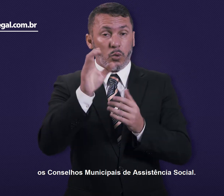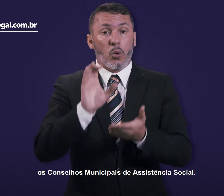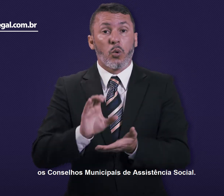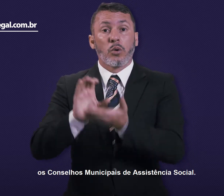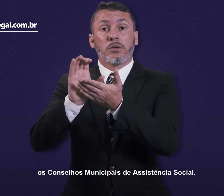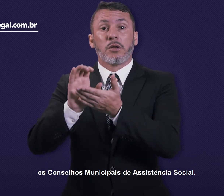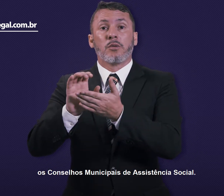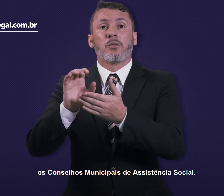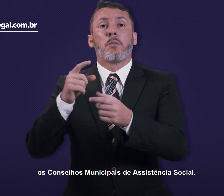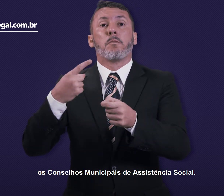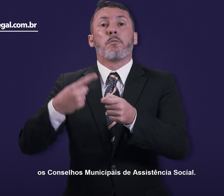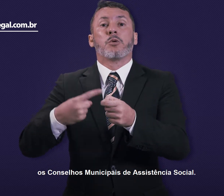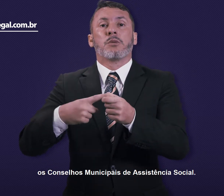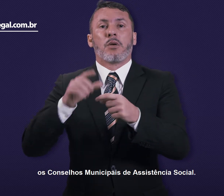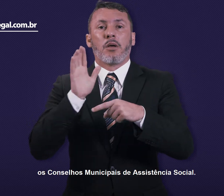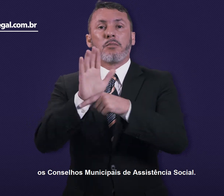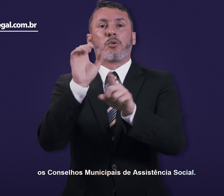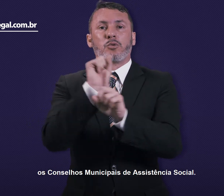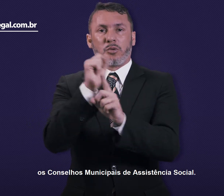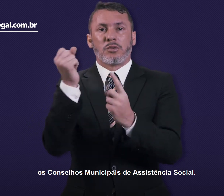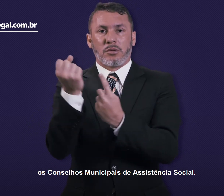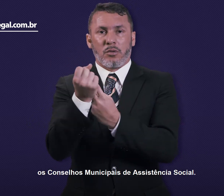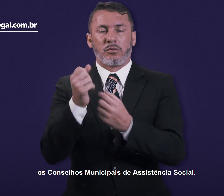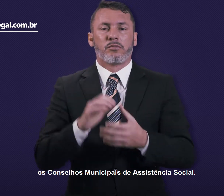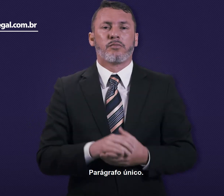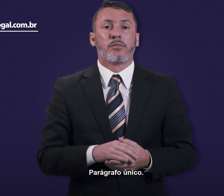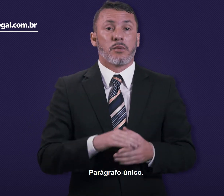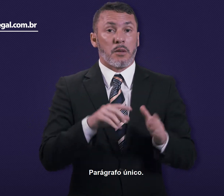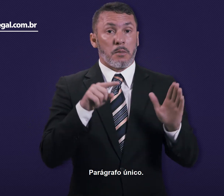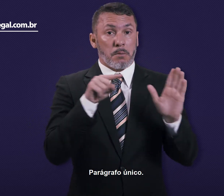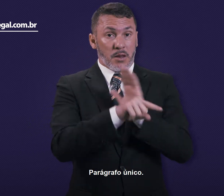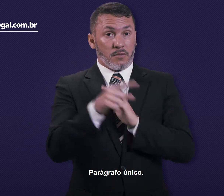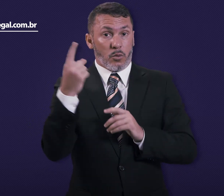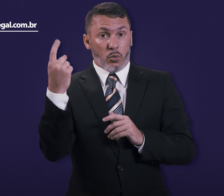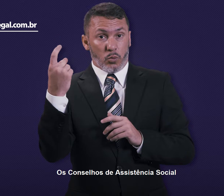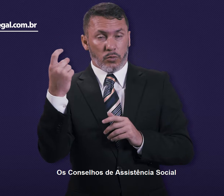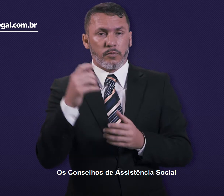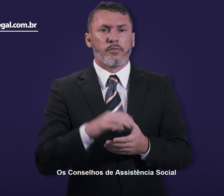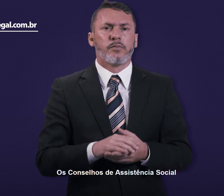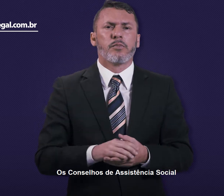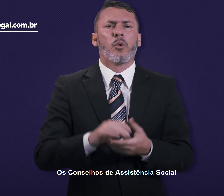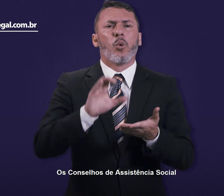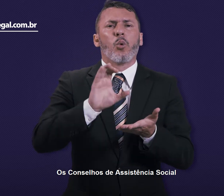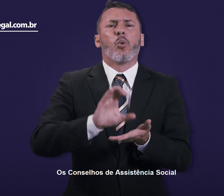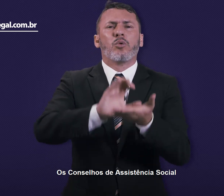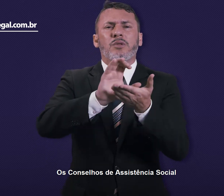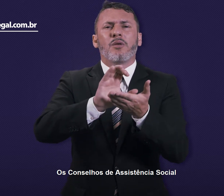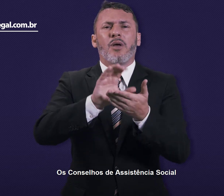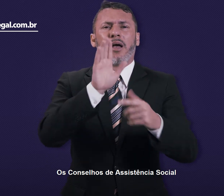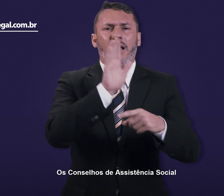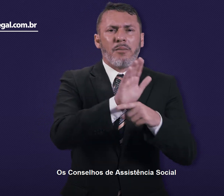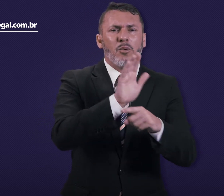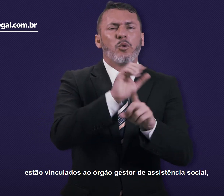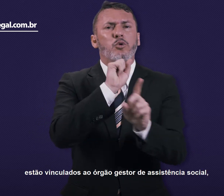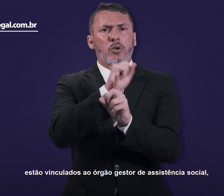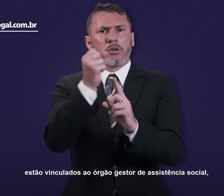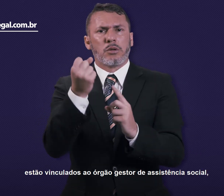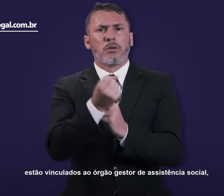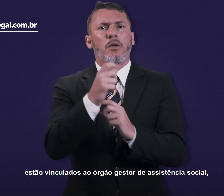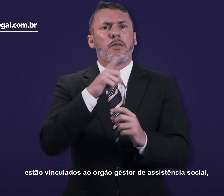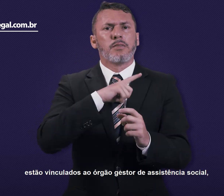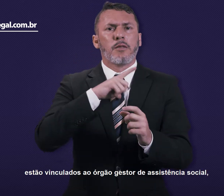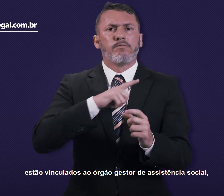4. Os Conselhos Municipais de Assistência Social. Parágrafo único. Os Conselhos de Assistência Social